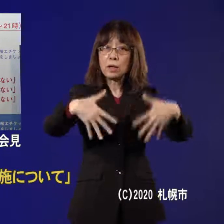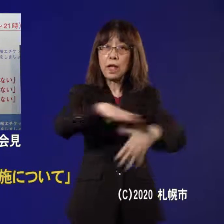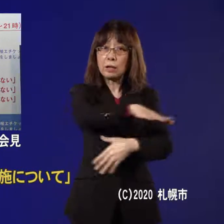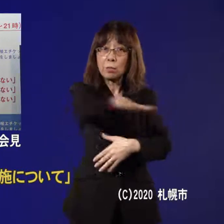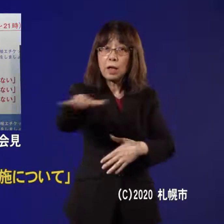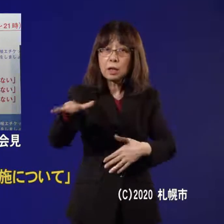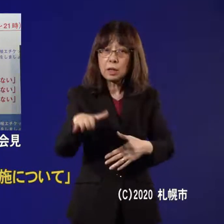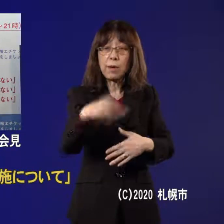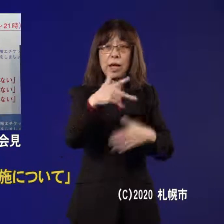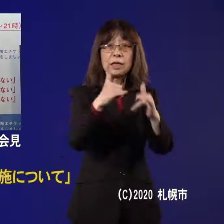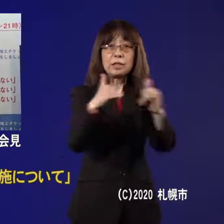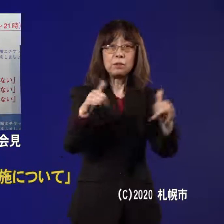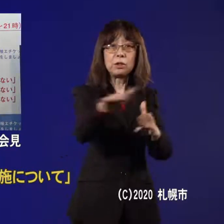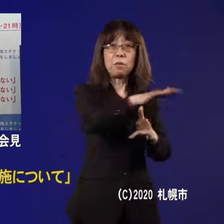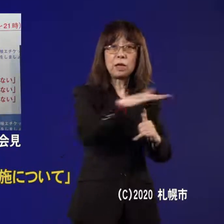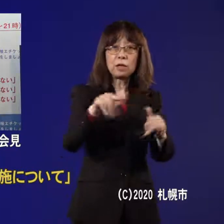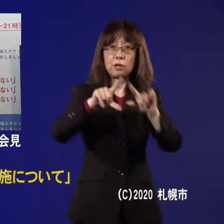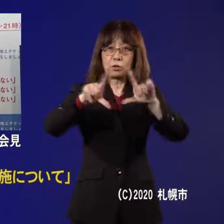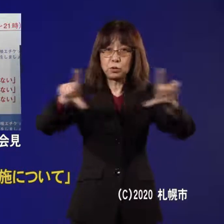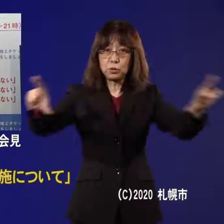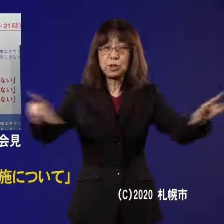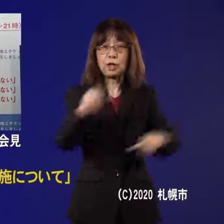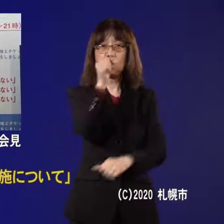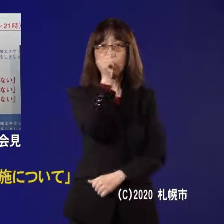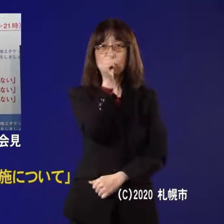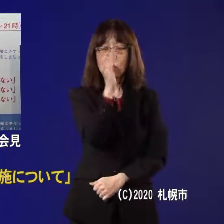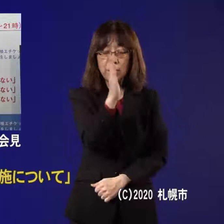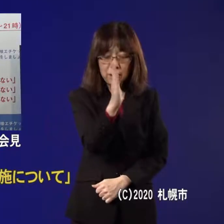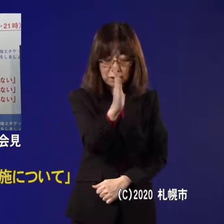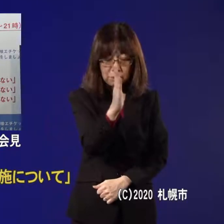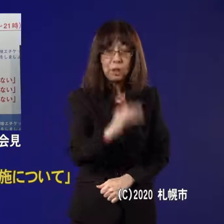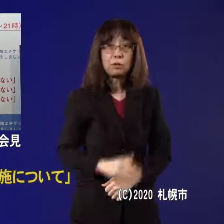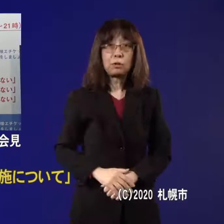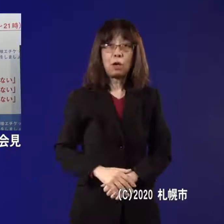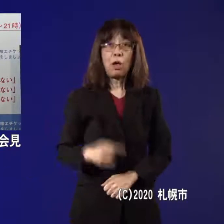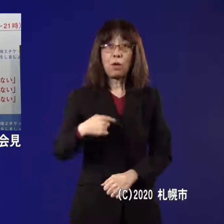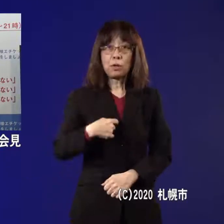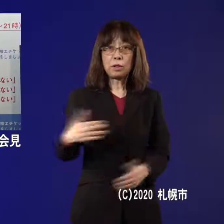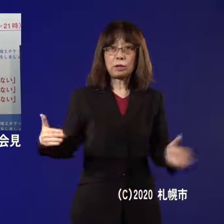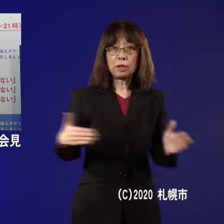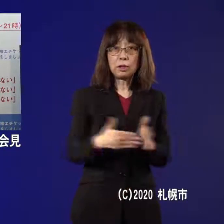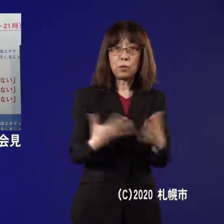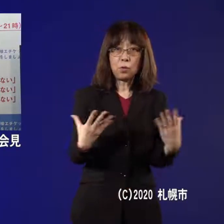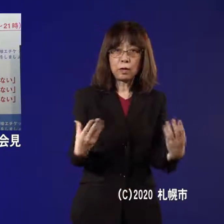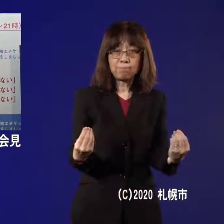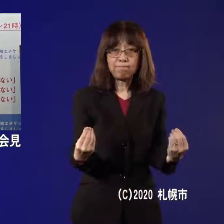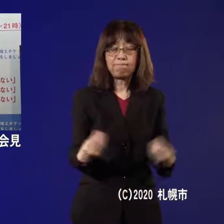さんへの周知方よろしくお願い申し上げます。私から以上です。